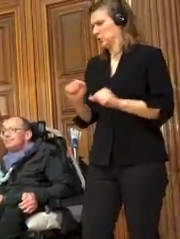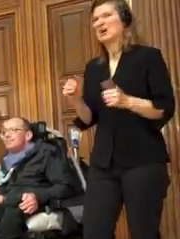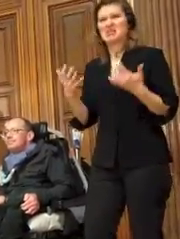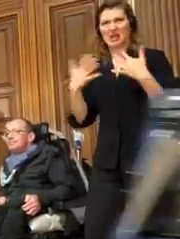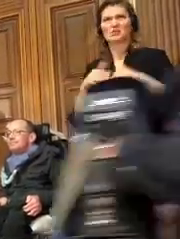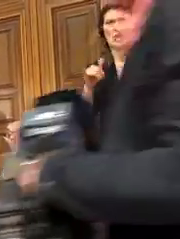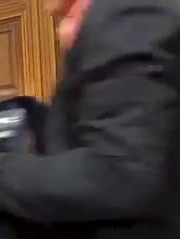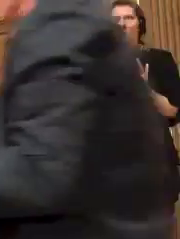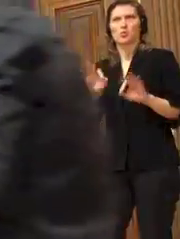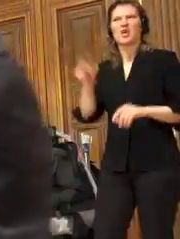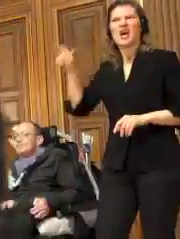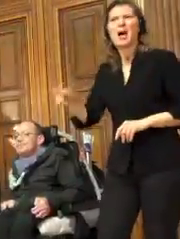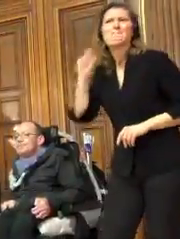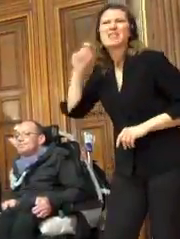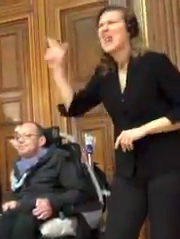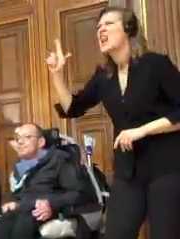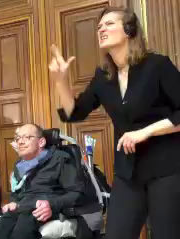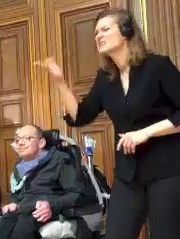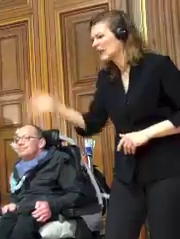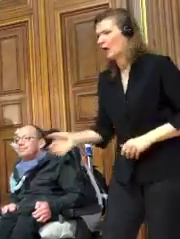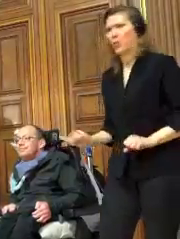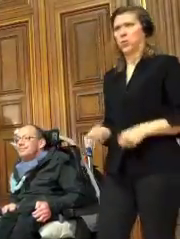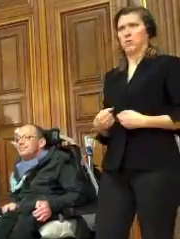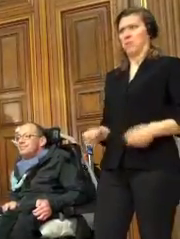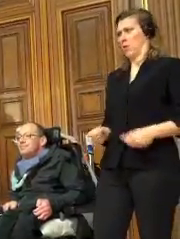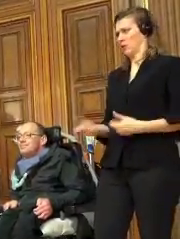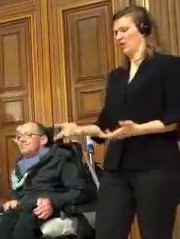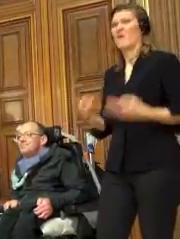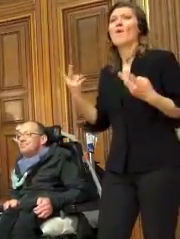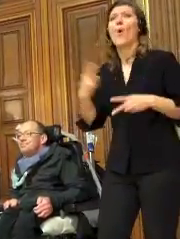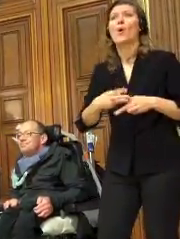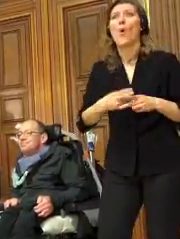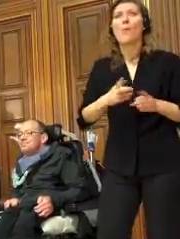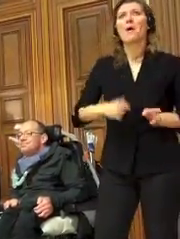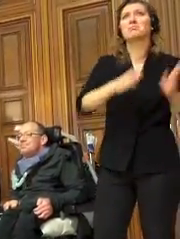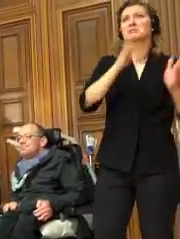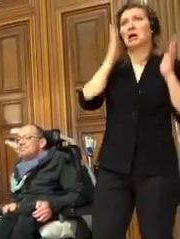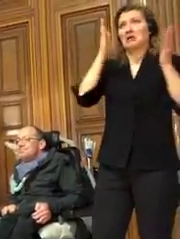ist gut, aber nicht für Lisa. Die Wasserhüterung liegt unter Pisa.